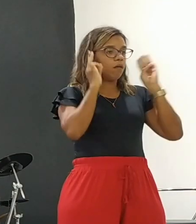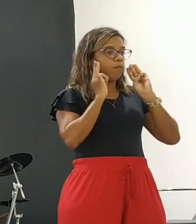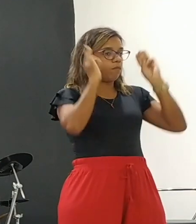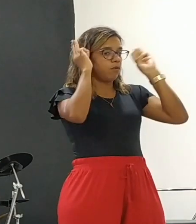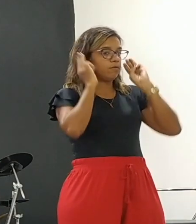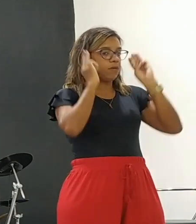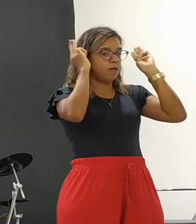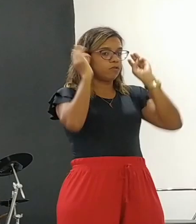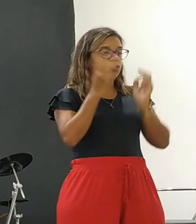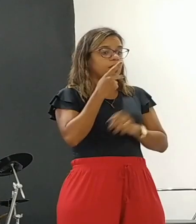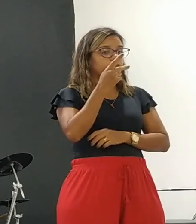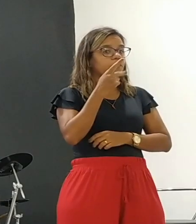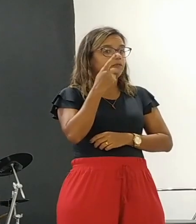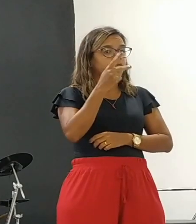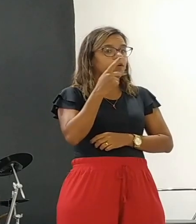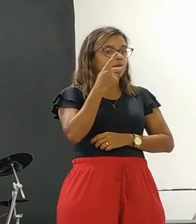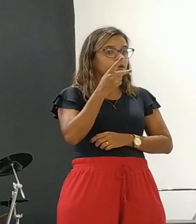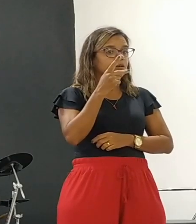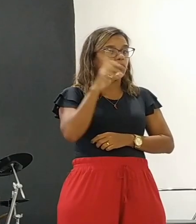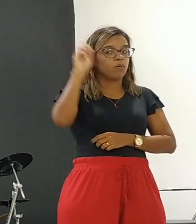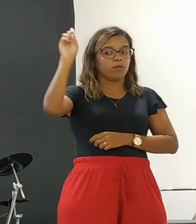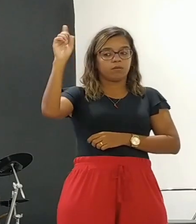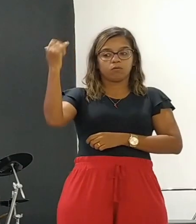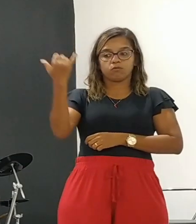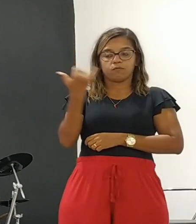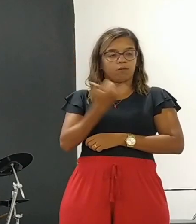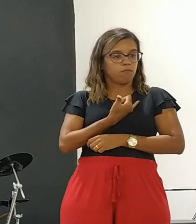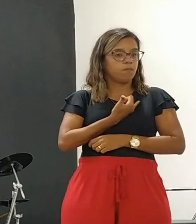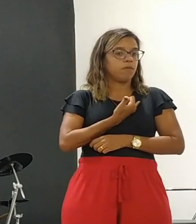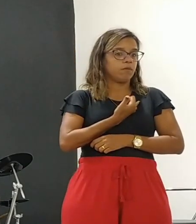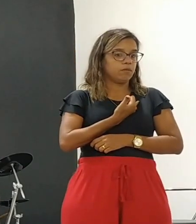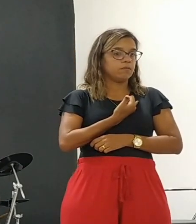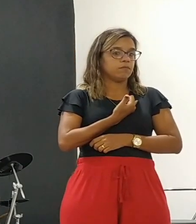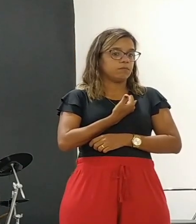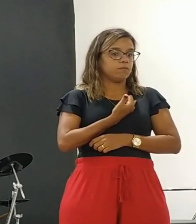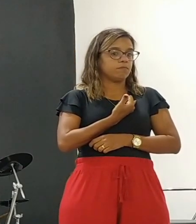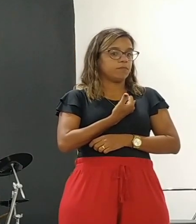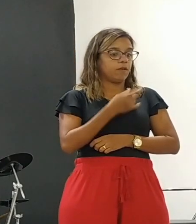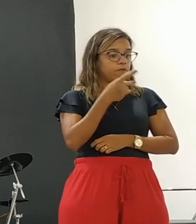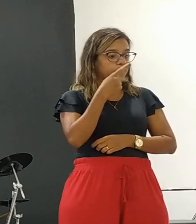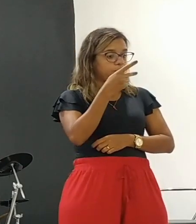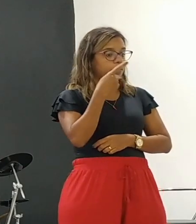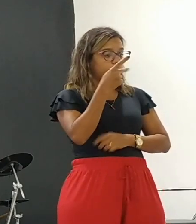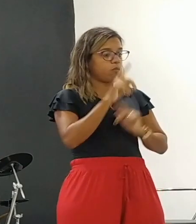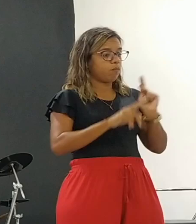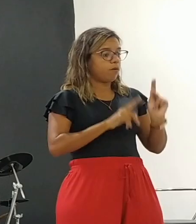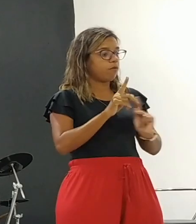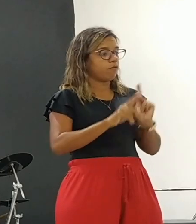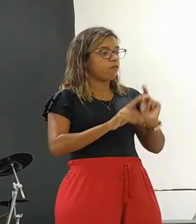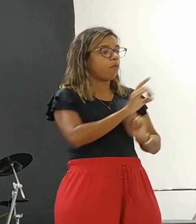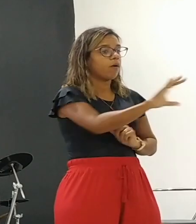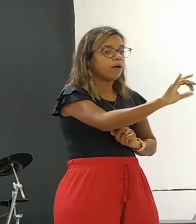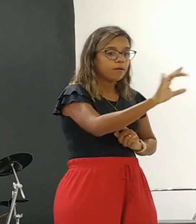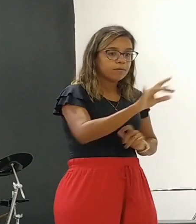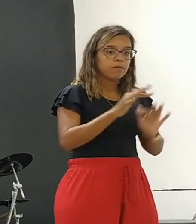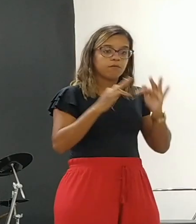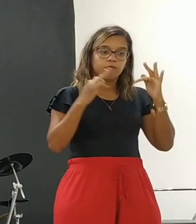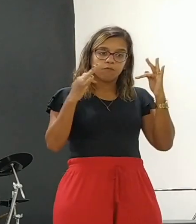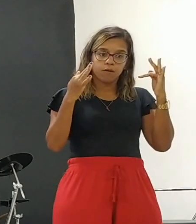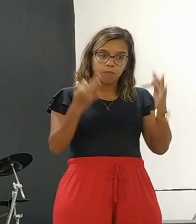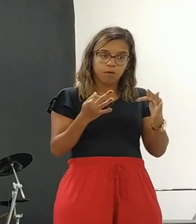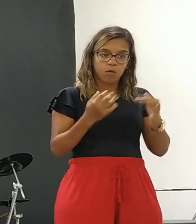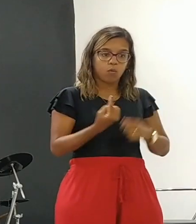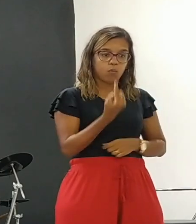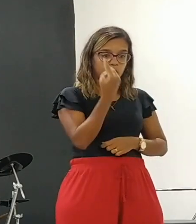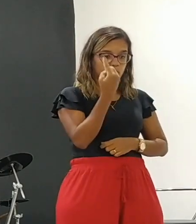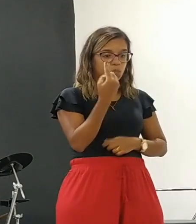Moisés estava falando para eles aquilo que Deus transmitiu para ele, e ele disse: cada família vai ter que